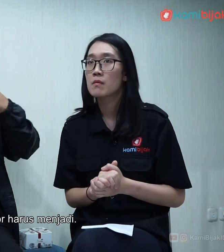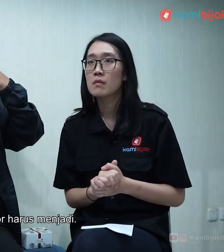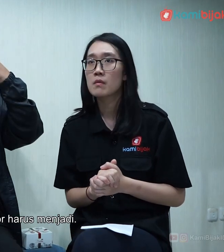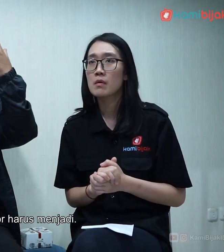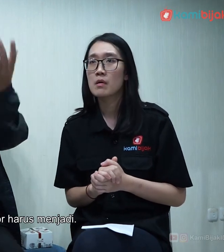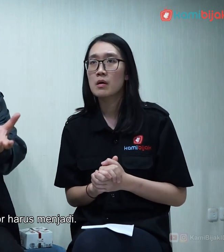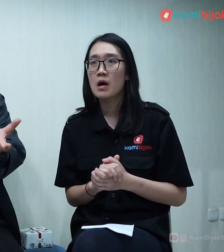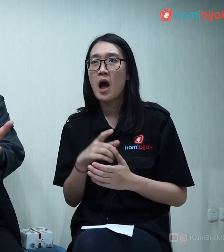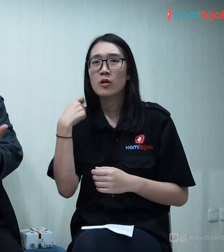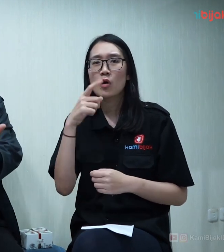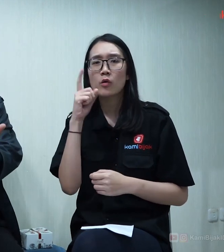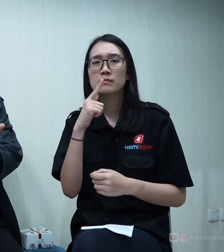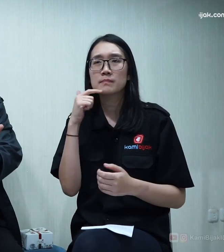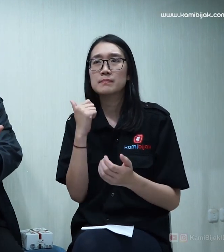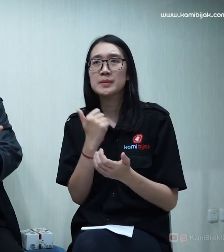harus menjadi.